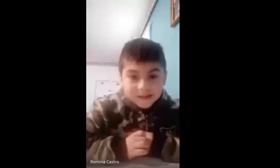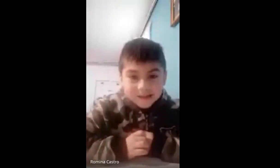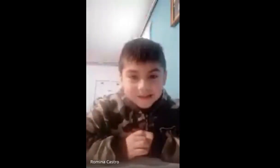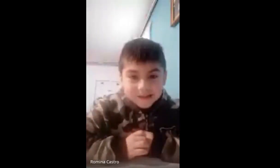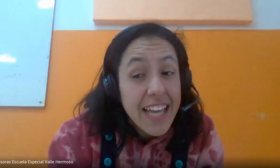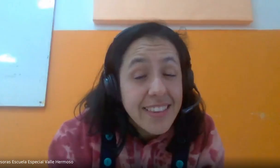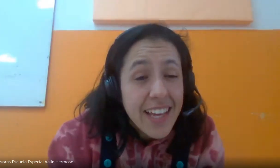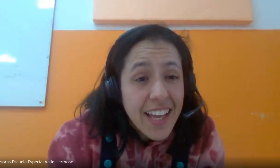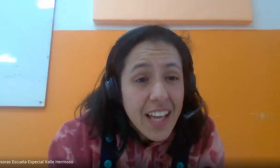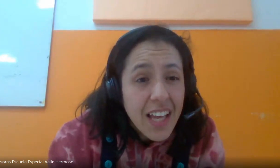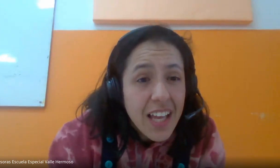¿Excelente?